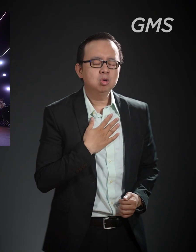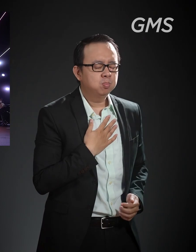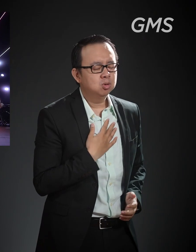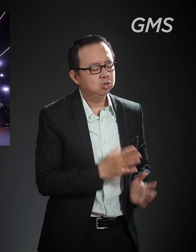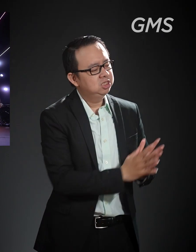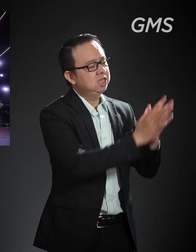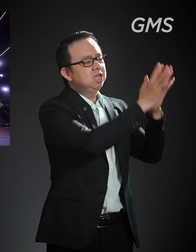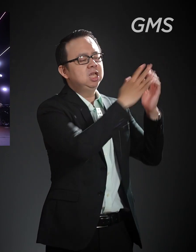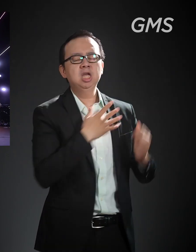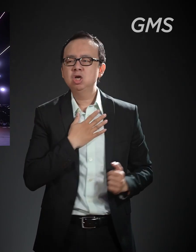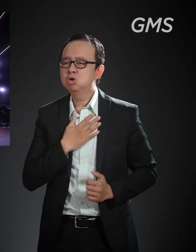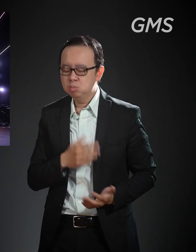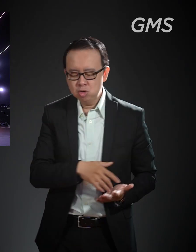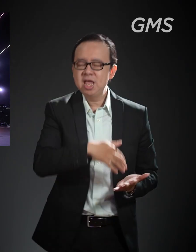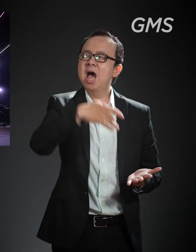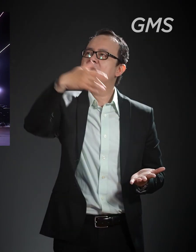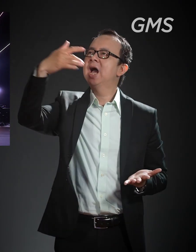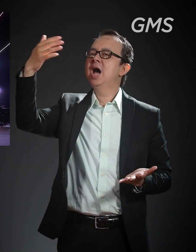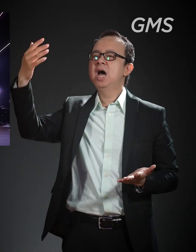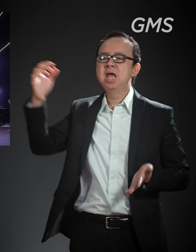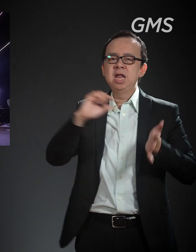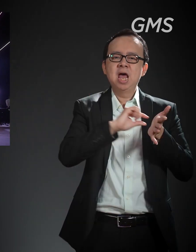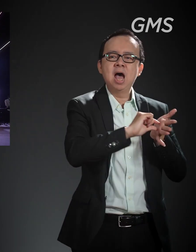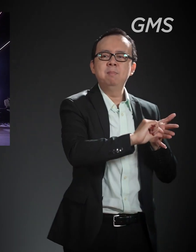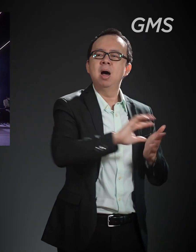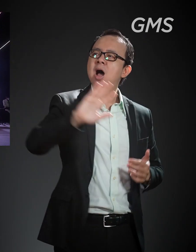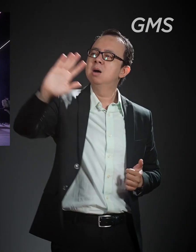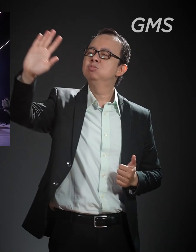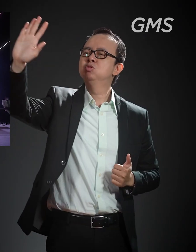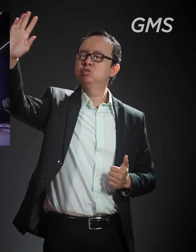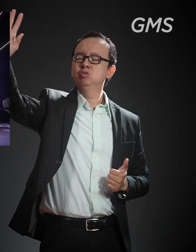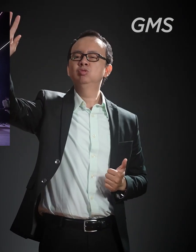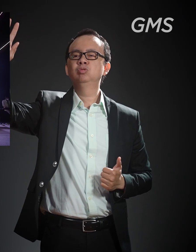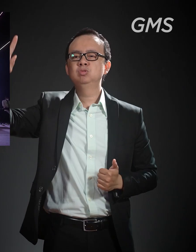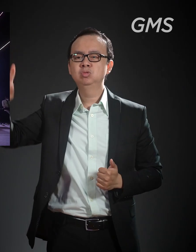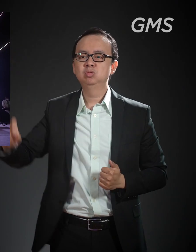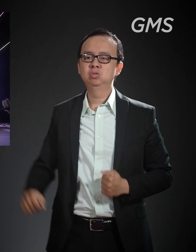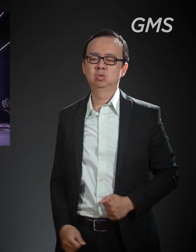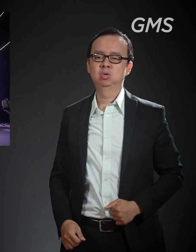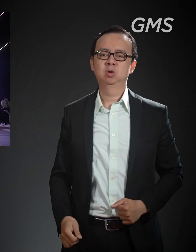Ku puji, ku muliakan nama-Mu.